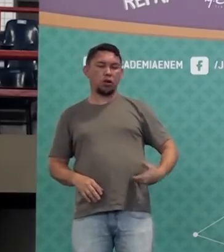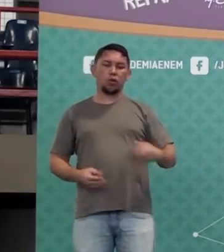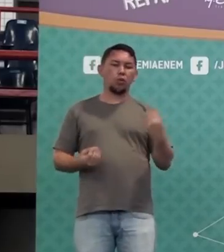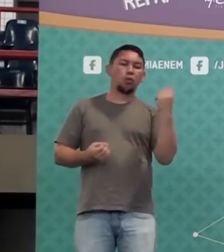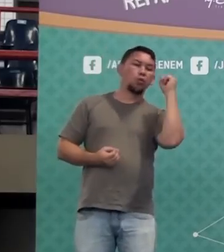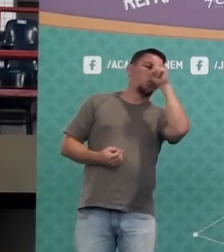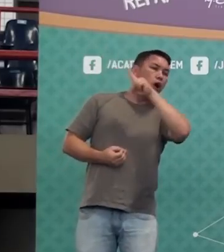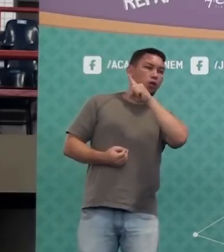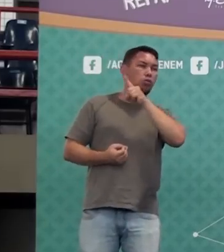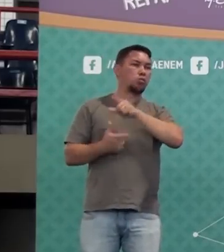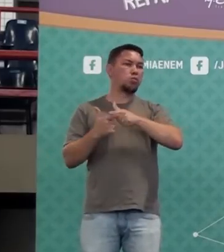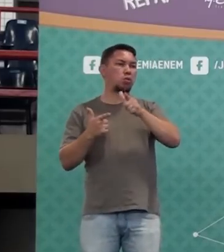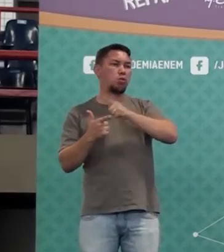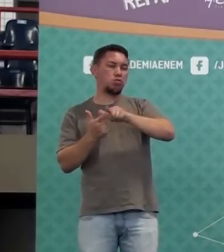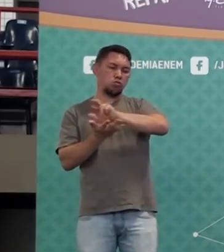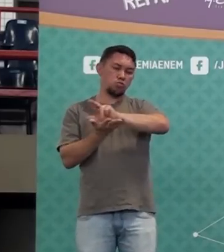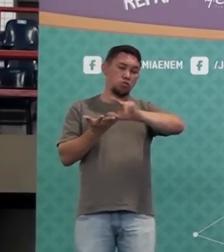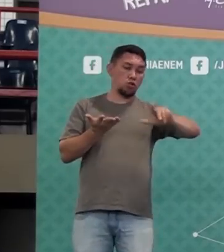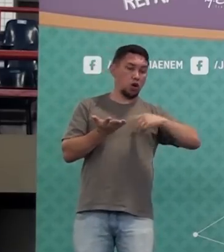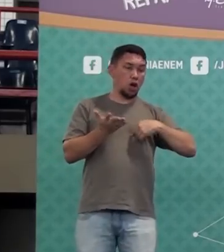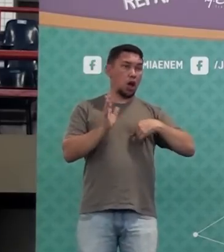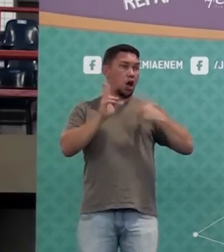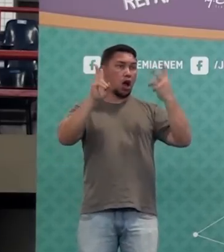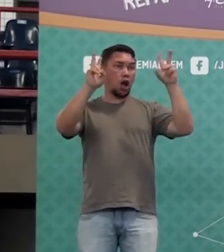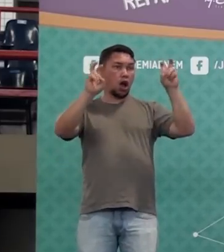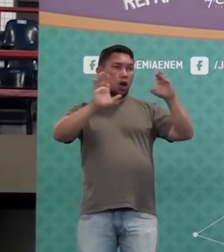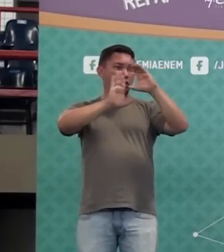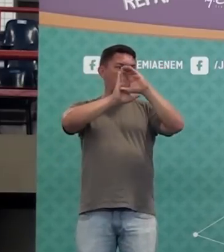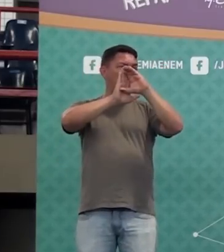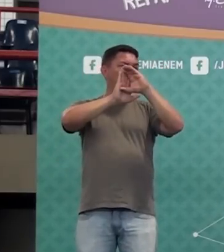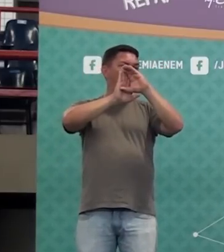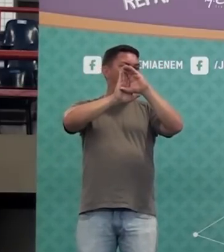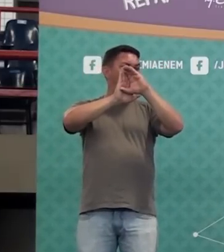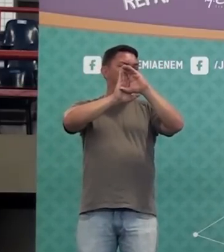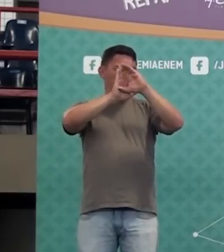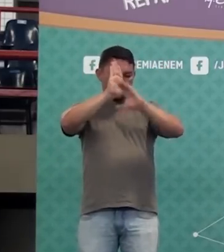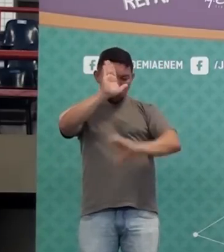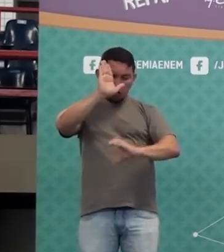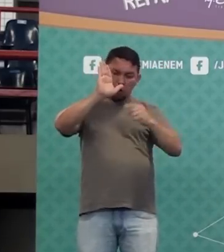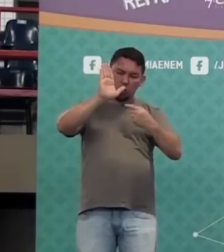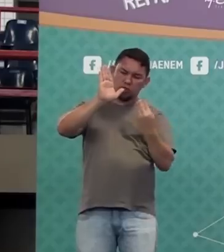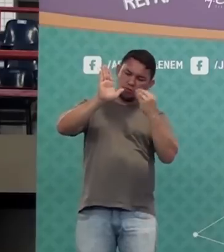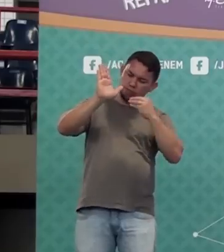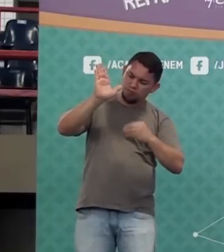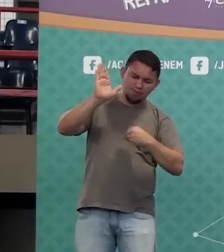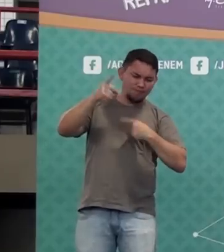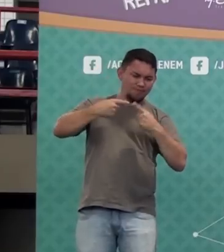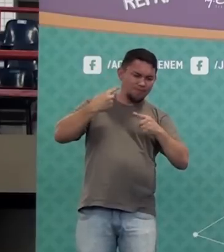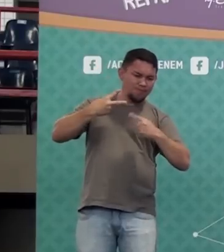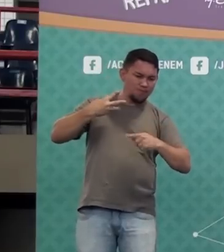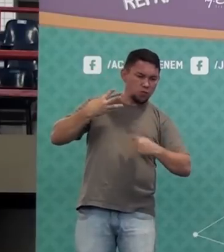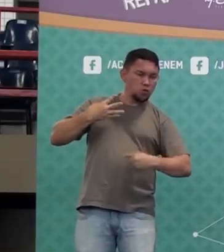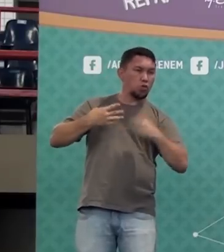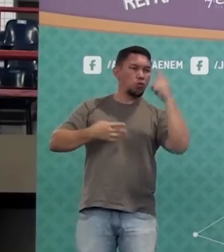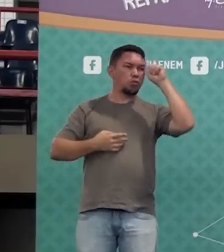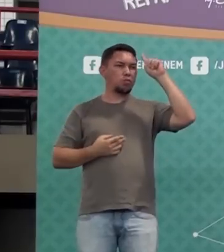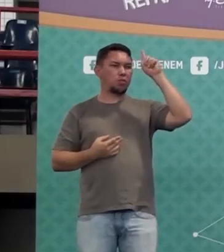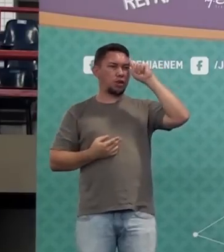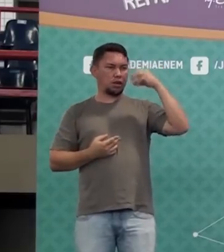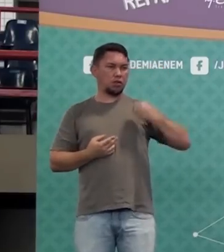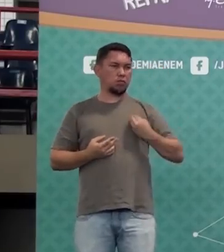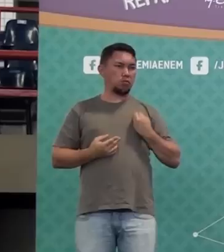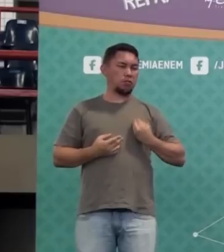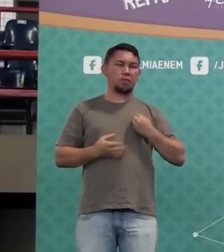da educação brasileira? São conteúdos que a gente vê que eles não estão servindo para muita coisa no nosso dia a